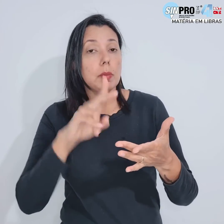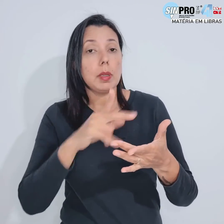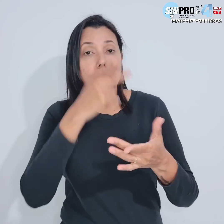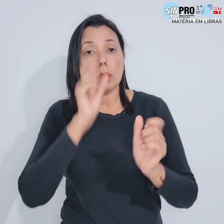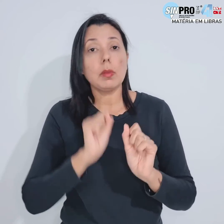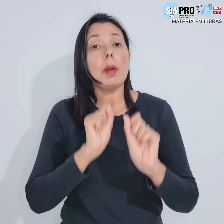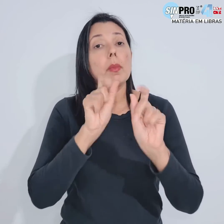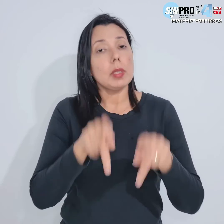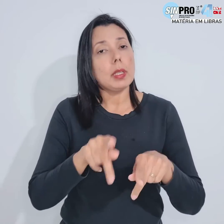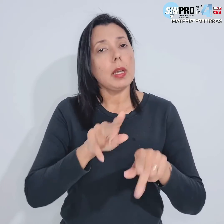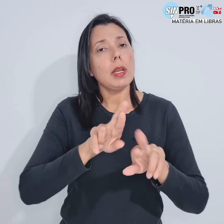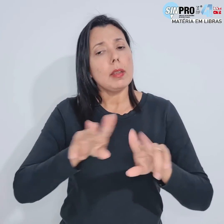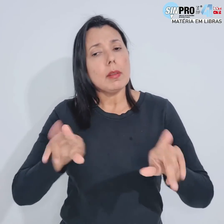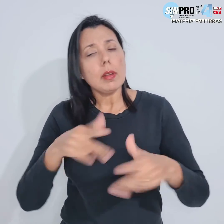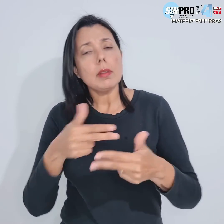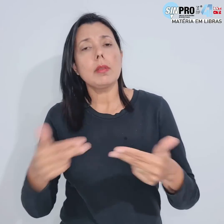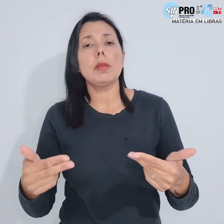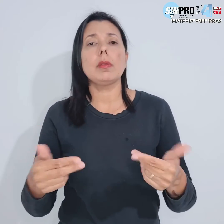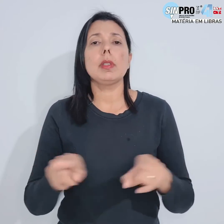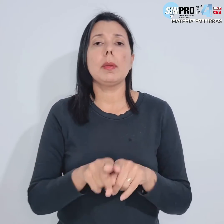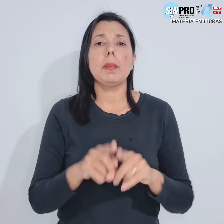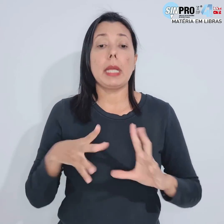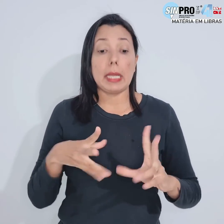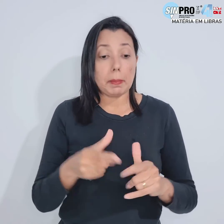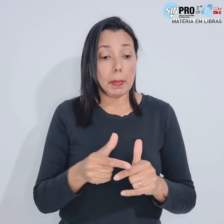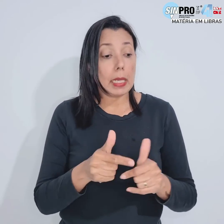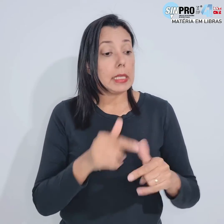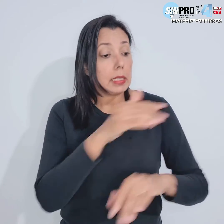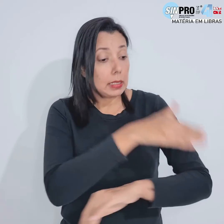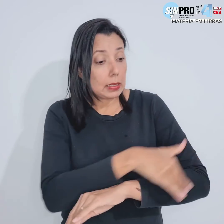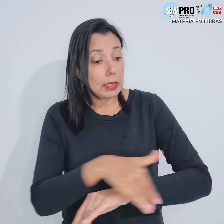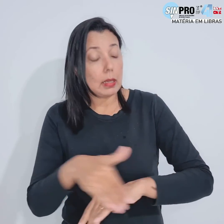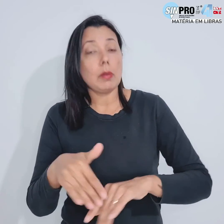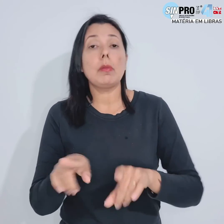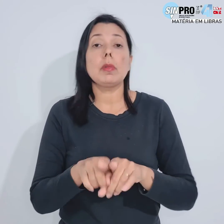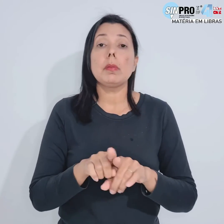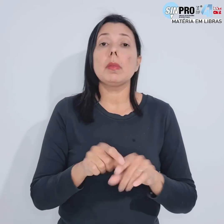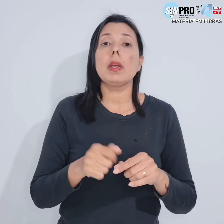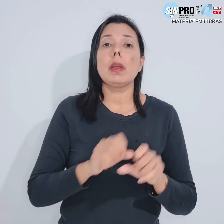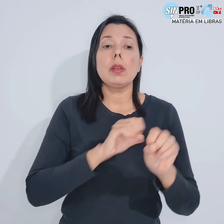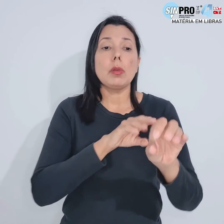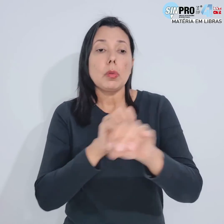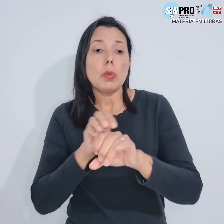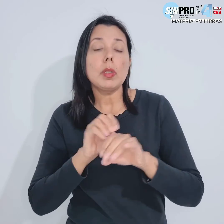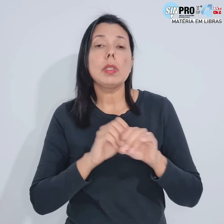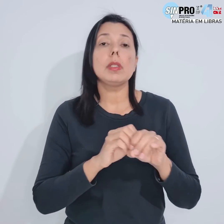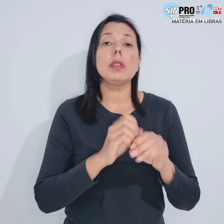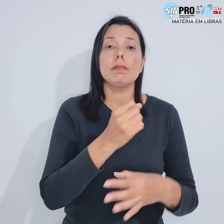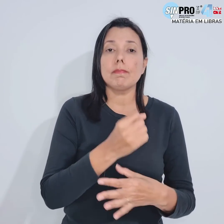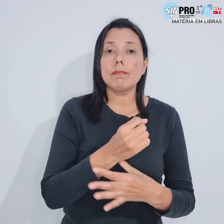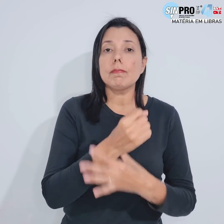para aposentar e etc. Até limpeza urbana, saneamento básico, educação,